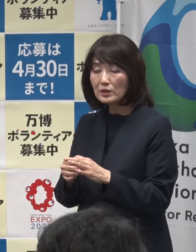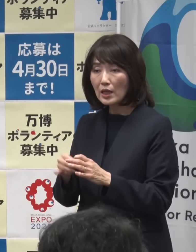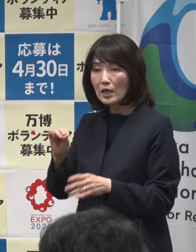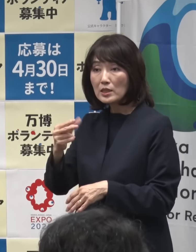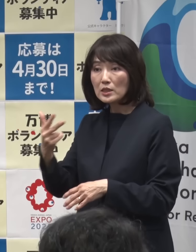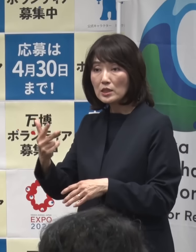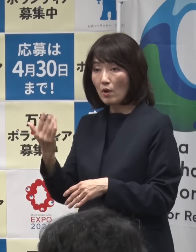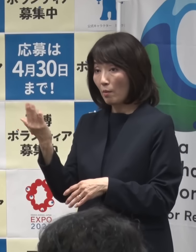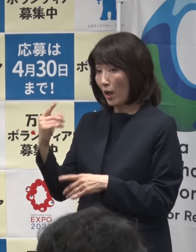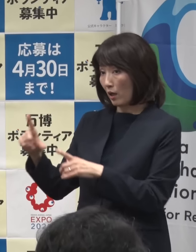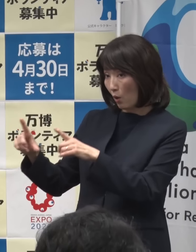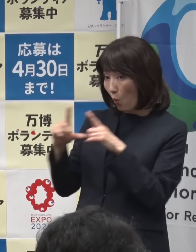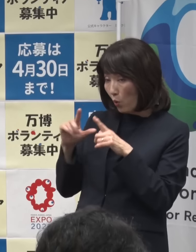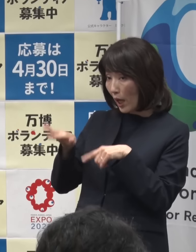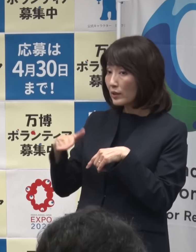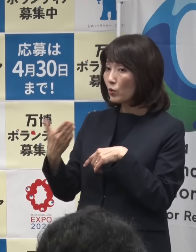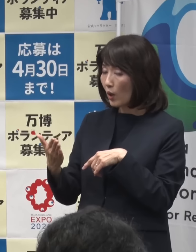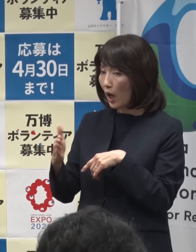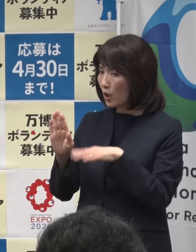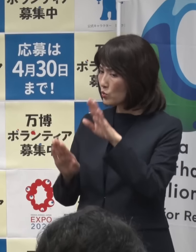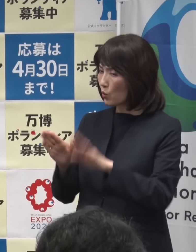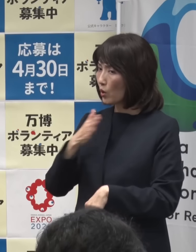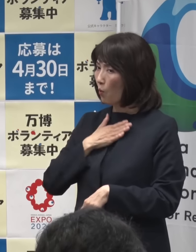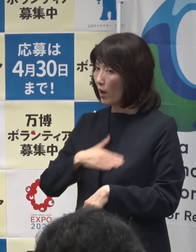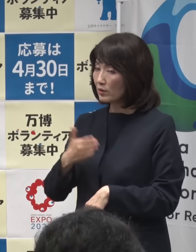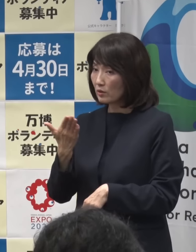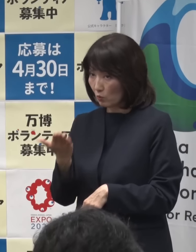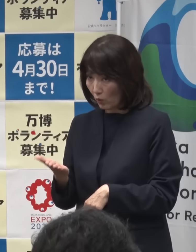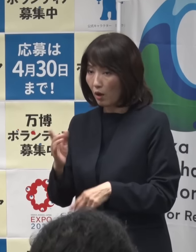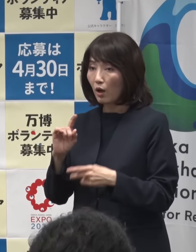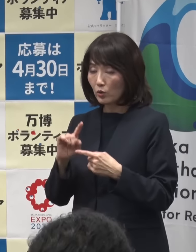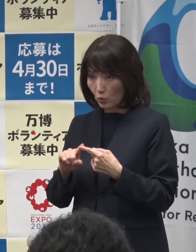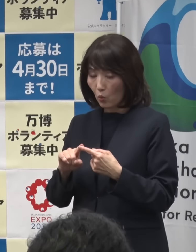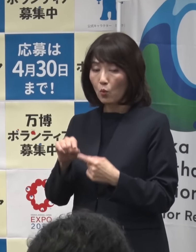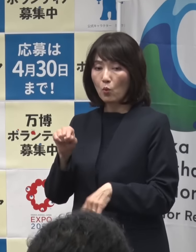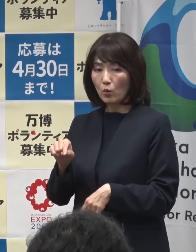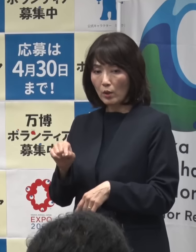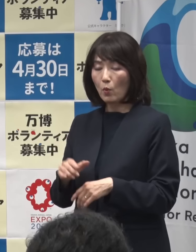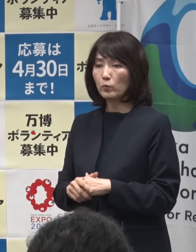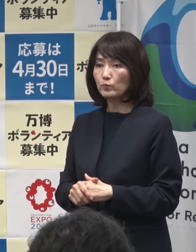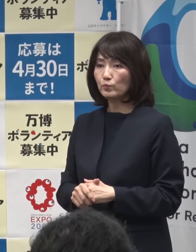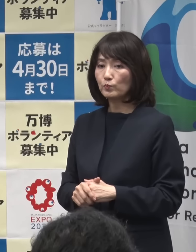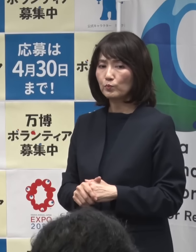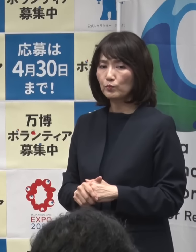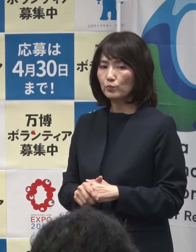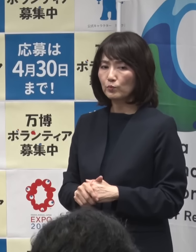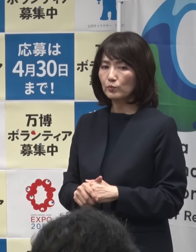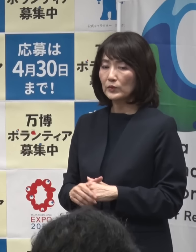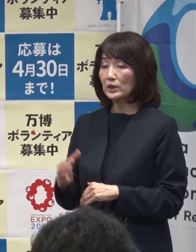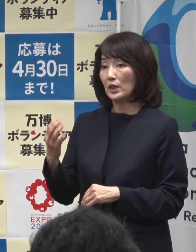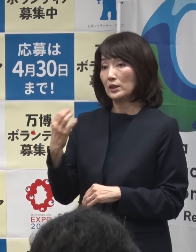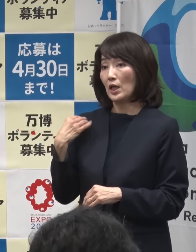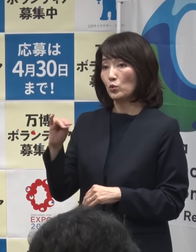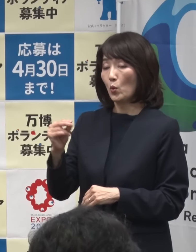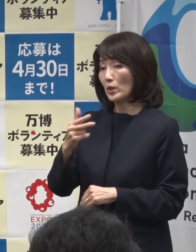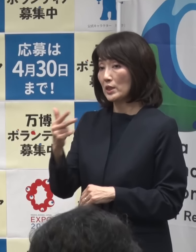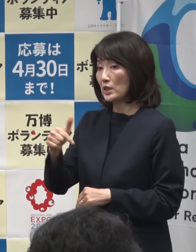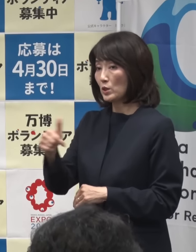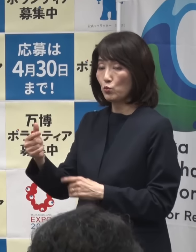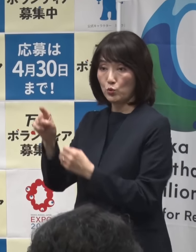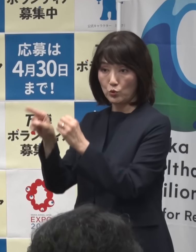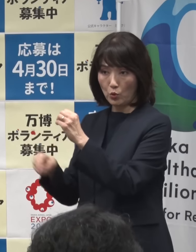ともと受けていたのか、状況を把握されていたのかという点と、またこれも、ですね、担当知事部局にですね、何